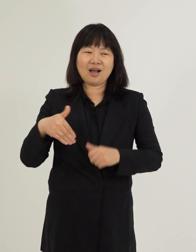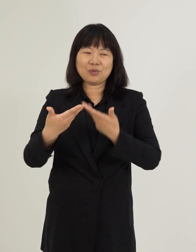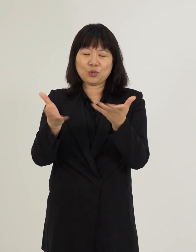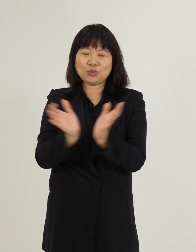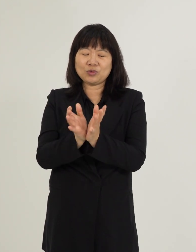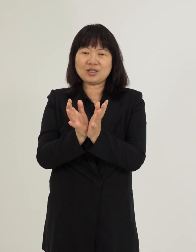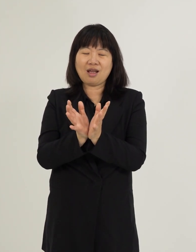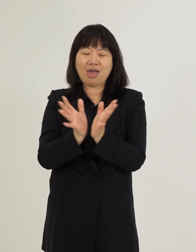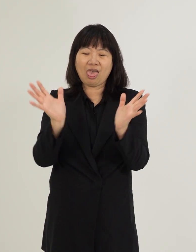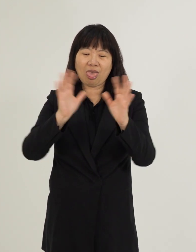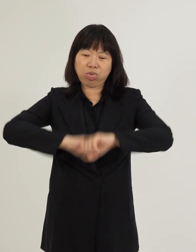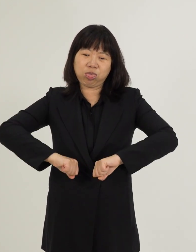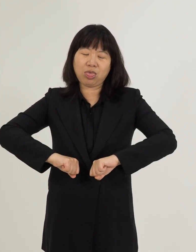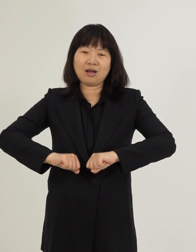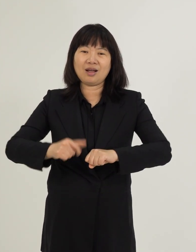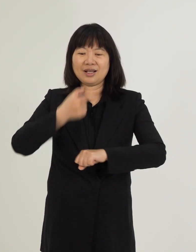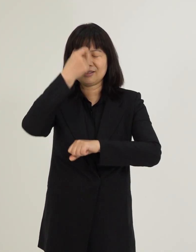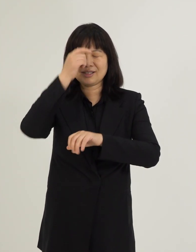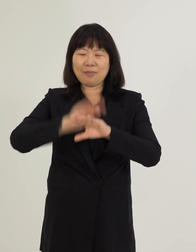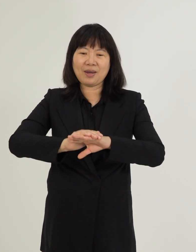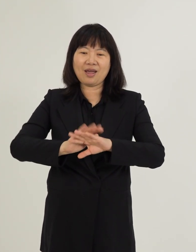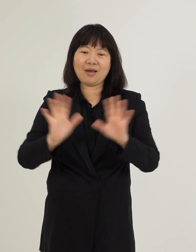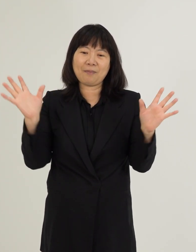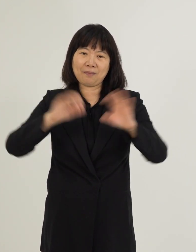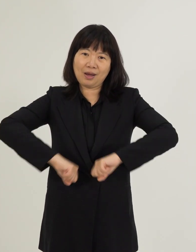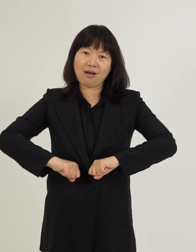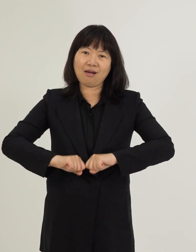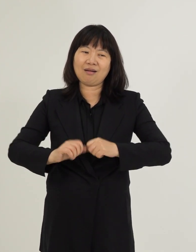공동체가 무너지고 지금 예배가 무너지고